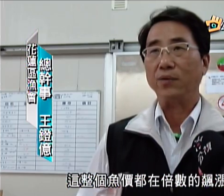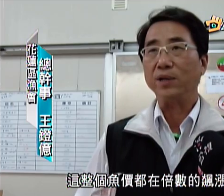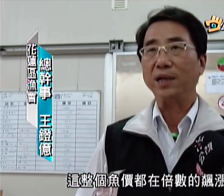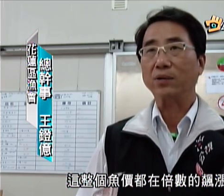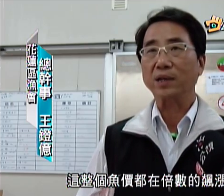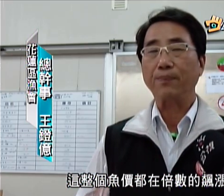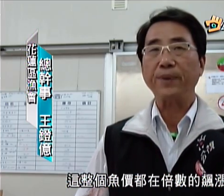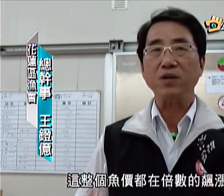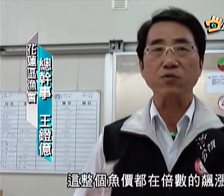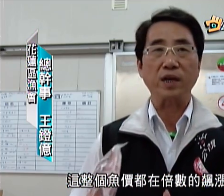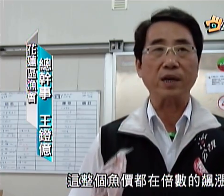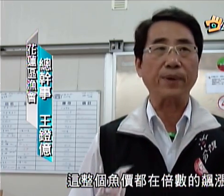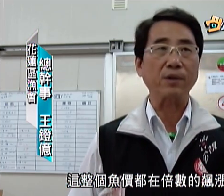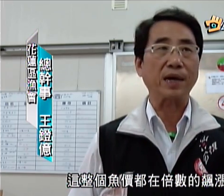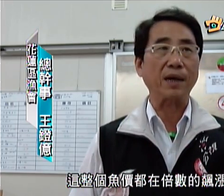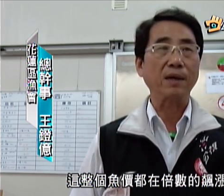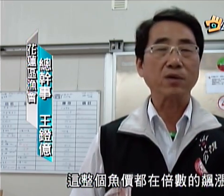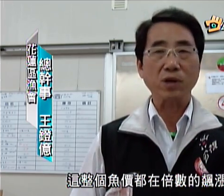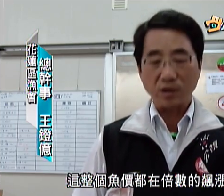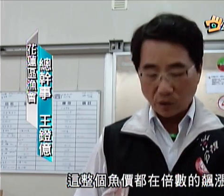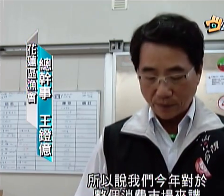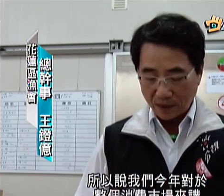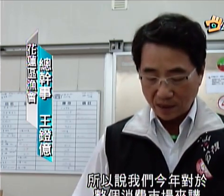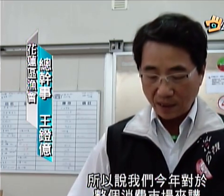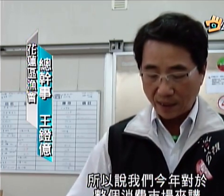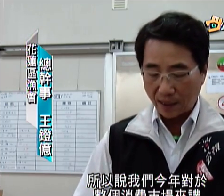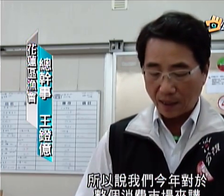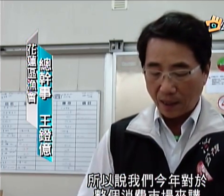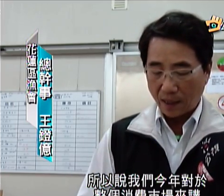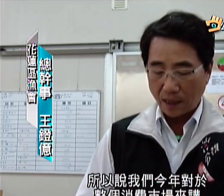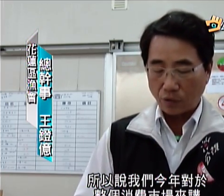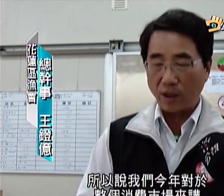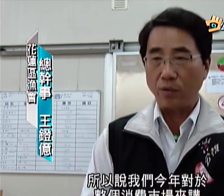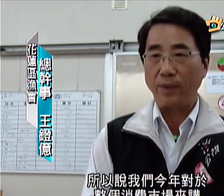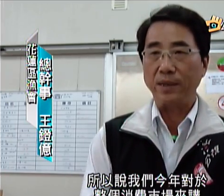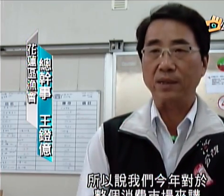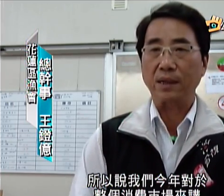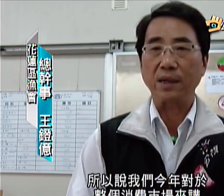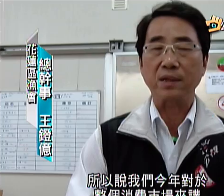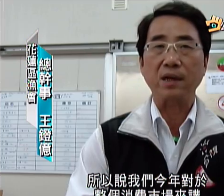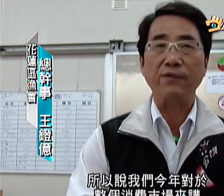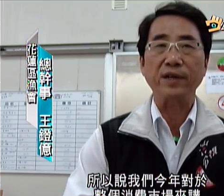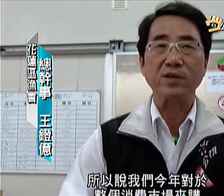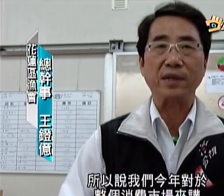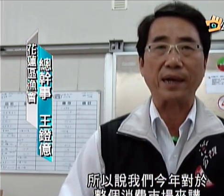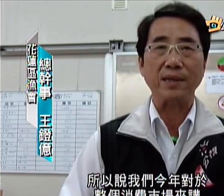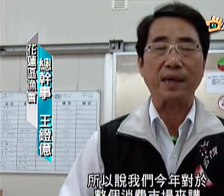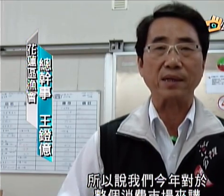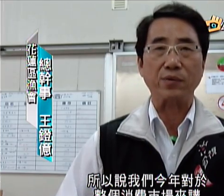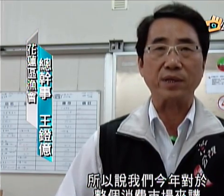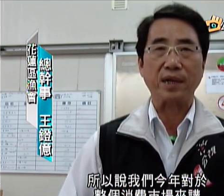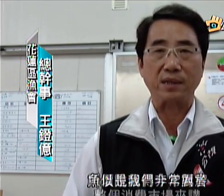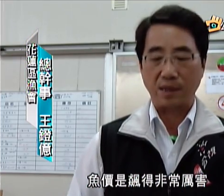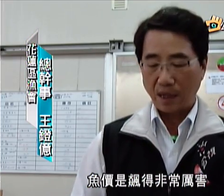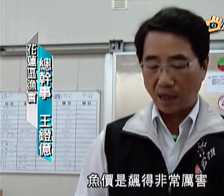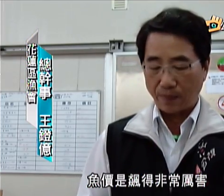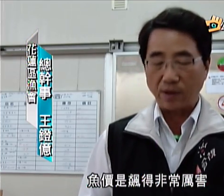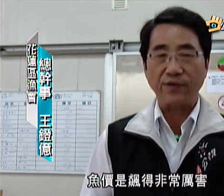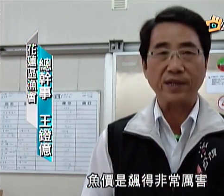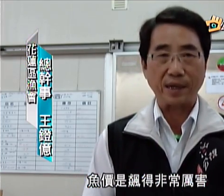价都在倍数的一个飙涨。所以说我们今年呢，对于我们整个消费市场来讲，这鱼价是飙得非常厉